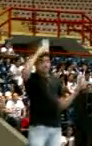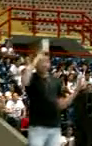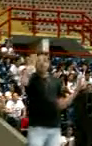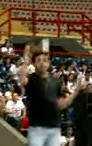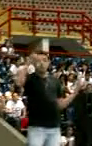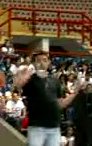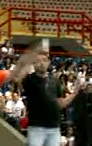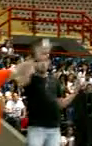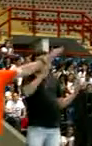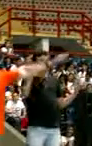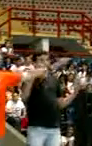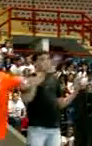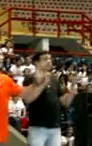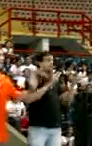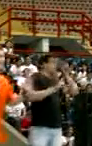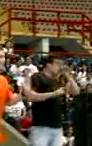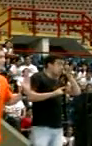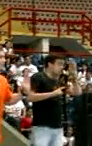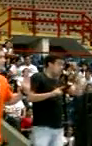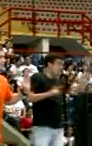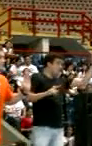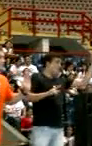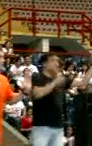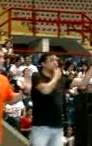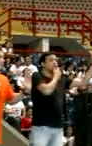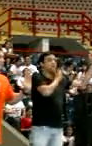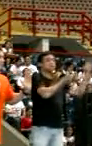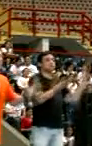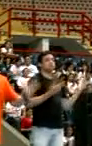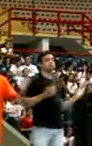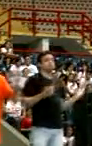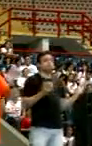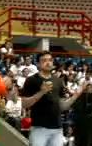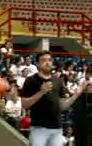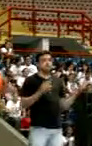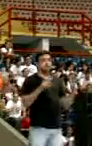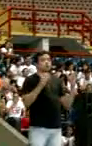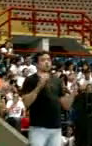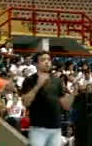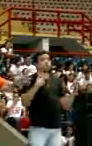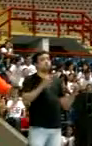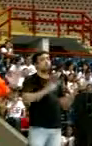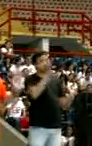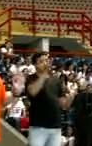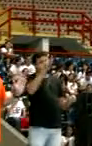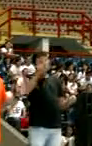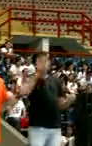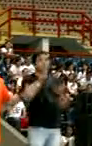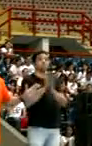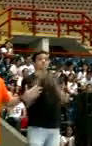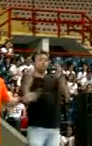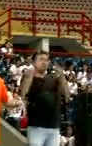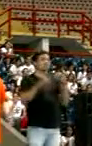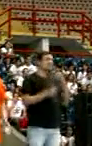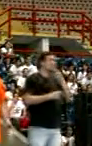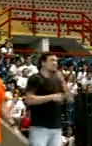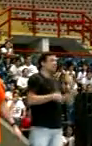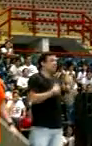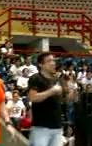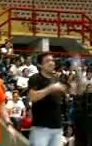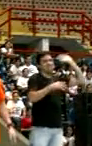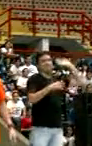da França e a bruxa mais famosa da Inglaterra. Tá? Então, se você um dia for à França, elogie Joana d'Arc. Se você estiver na